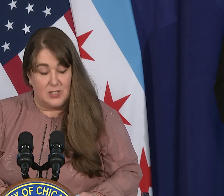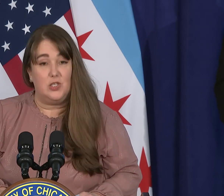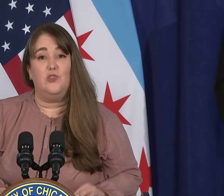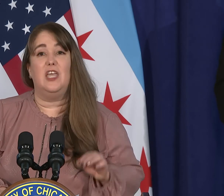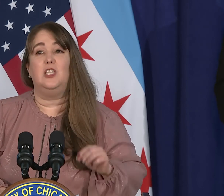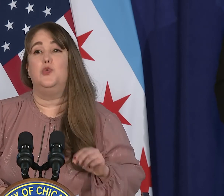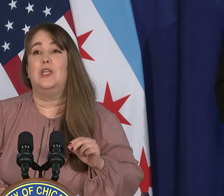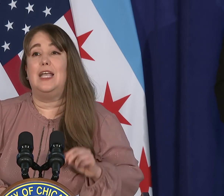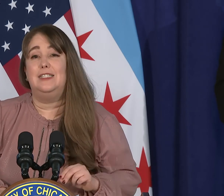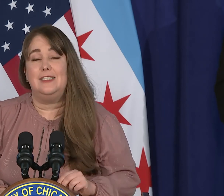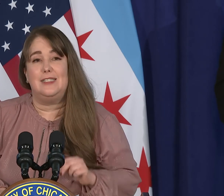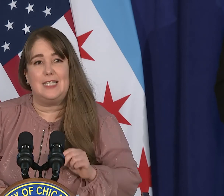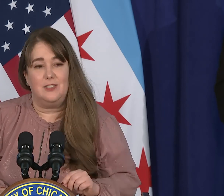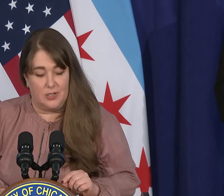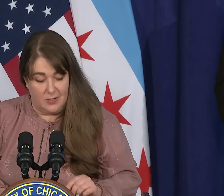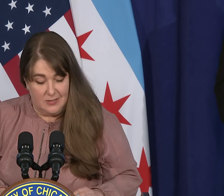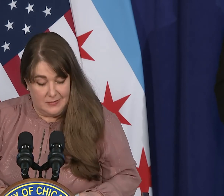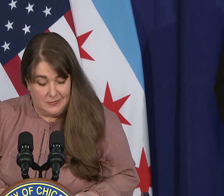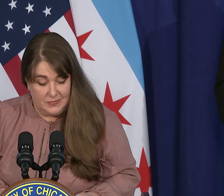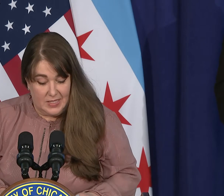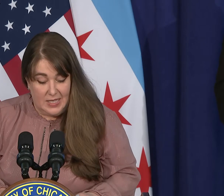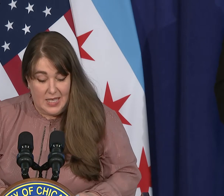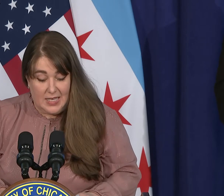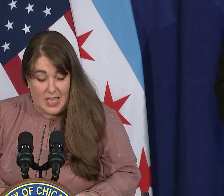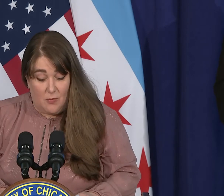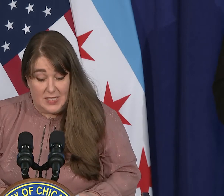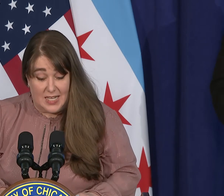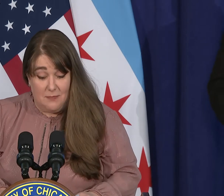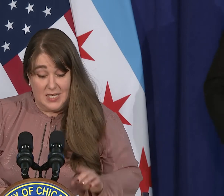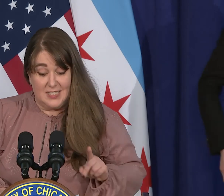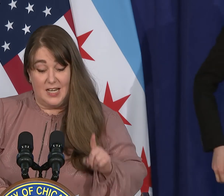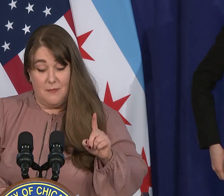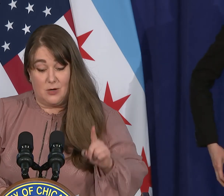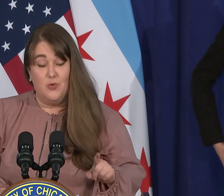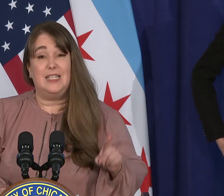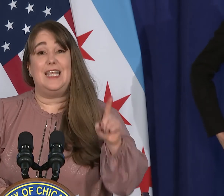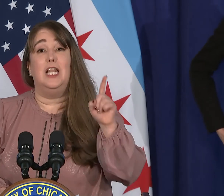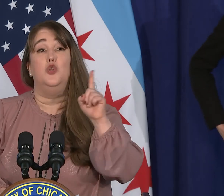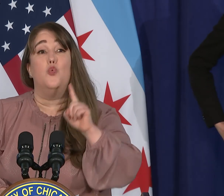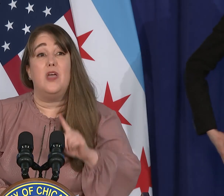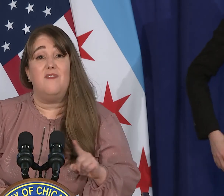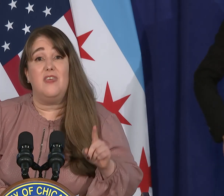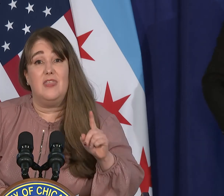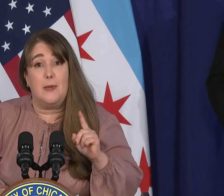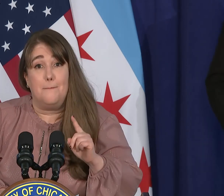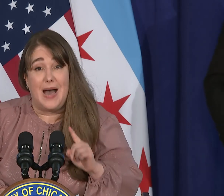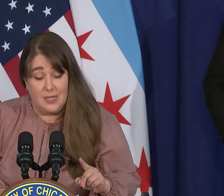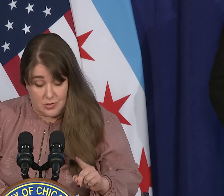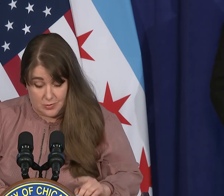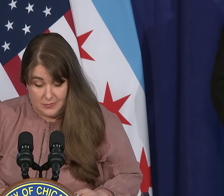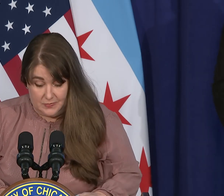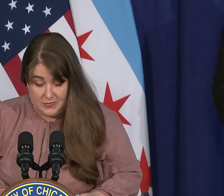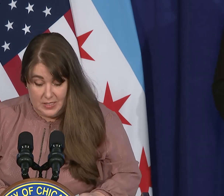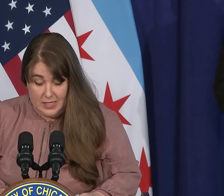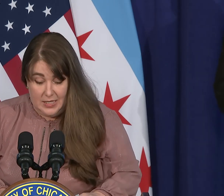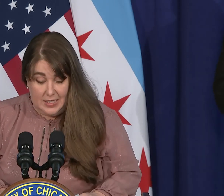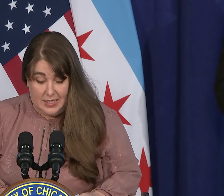de vacunación de United Center, que comenzará a administrar las vacunas el 9 de